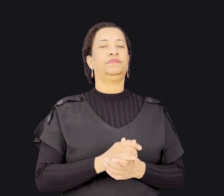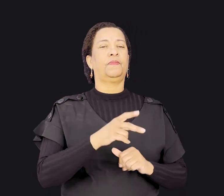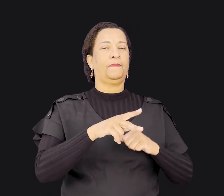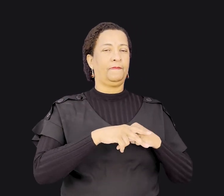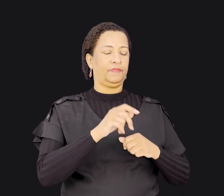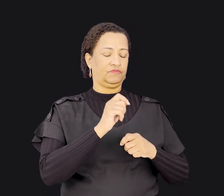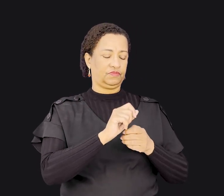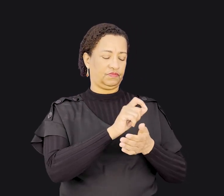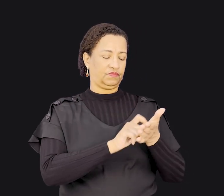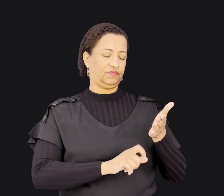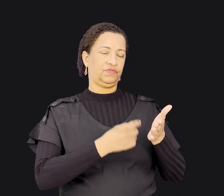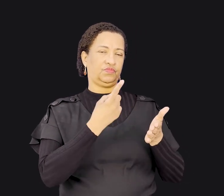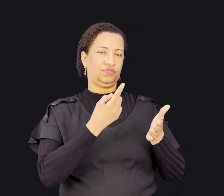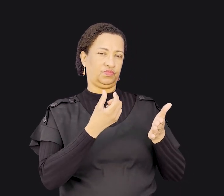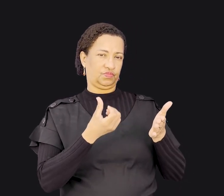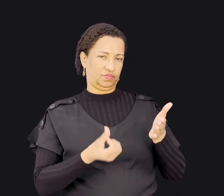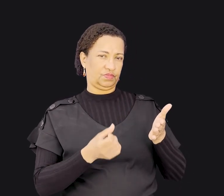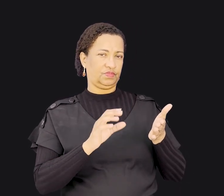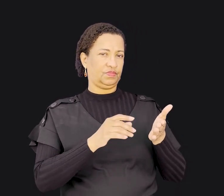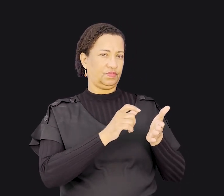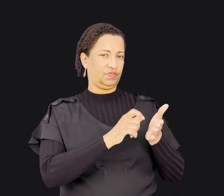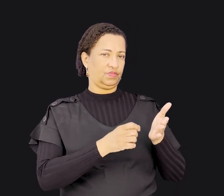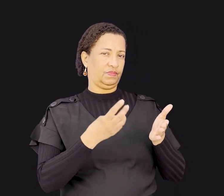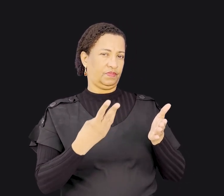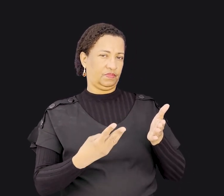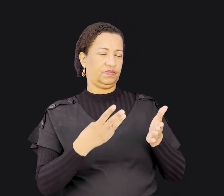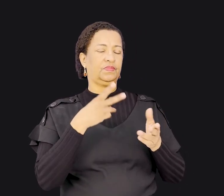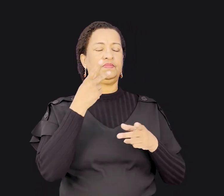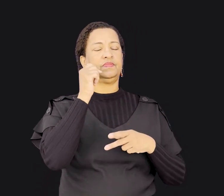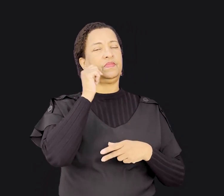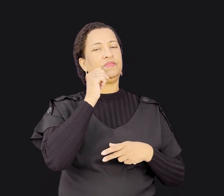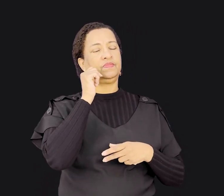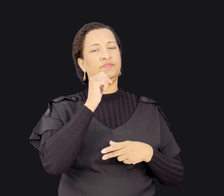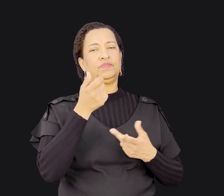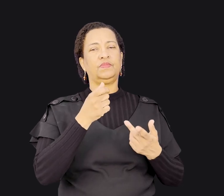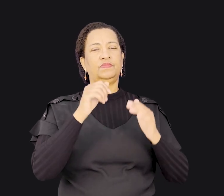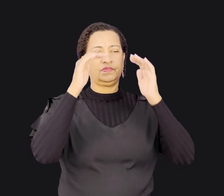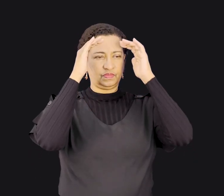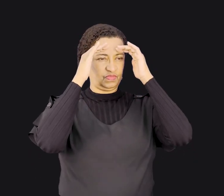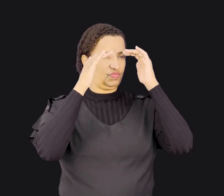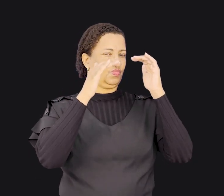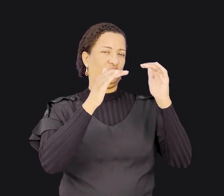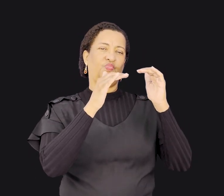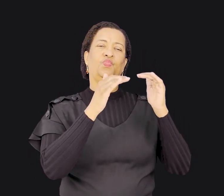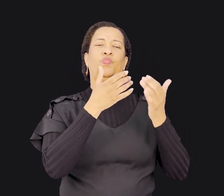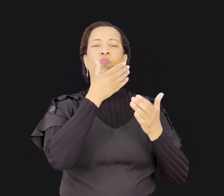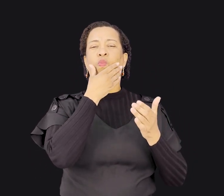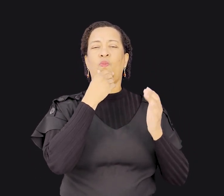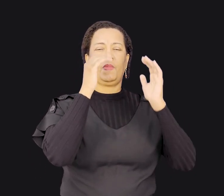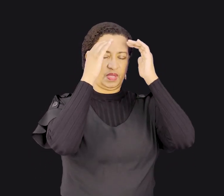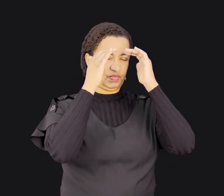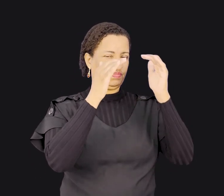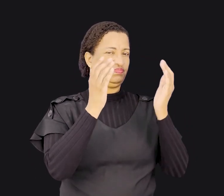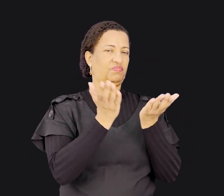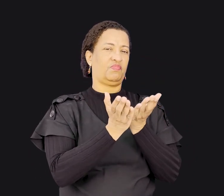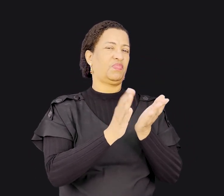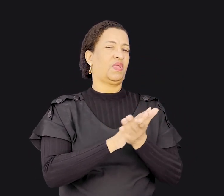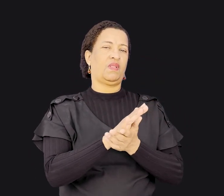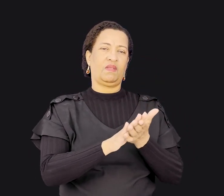capítulo 3 de sua primeira carta para aquelas mulheres cujos maridos não obedecem à palavra, tanto os incrédulos como os que são